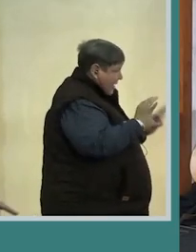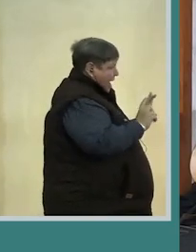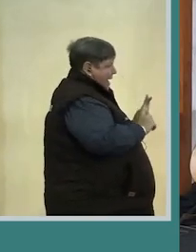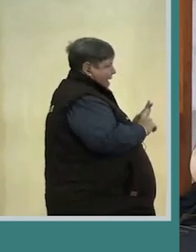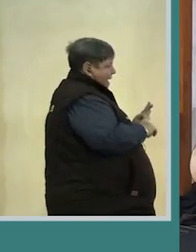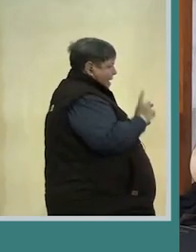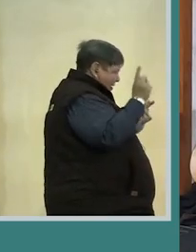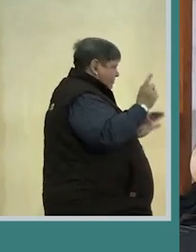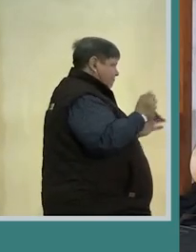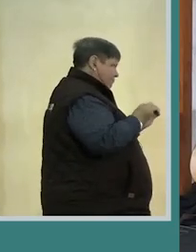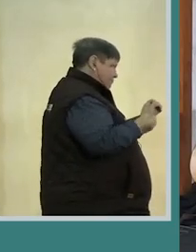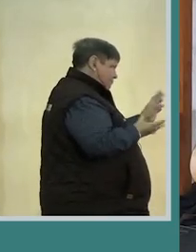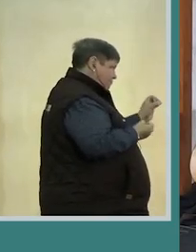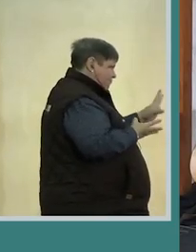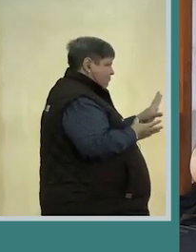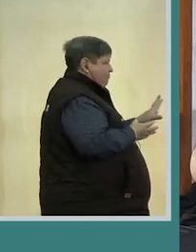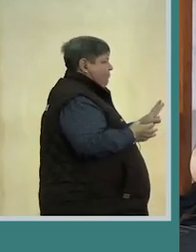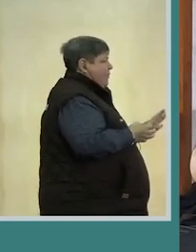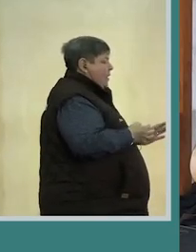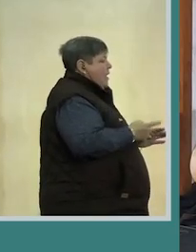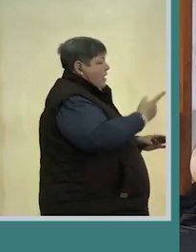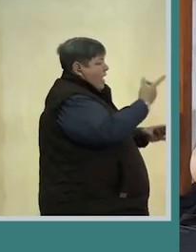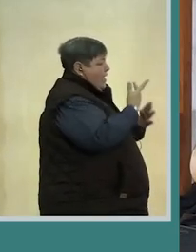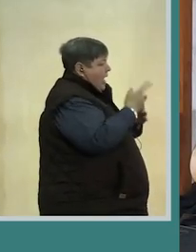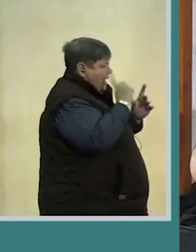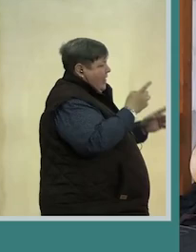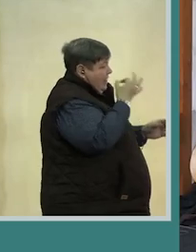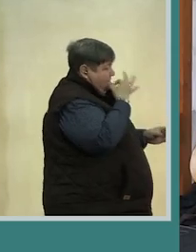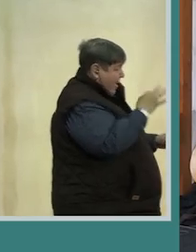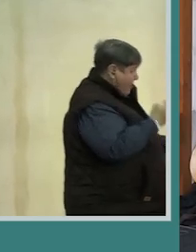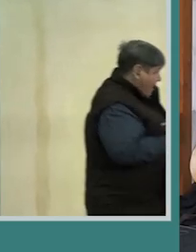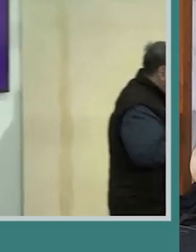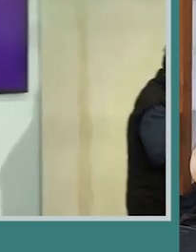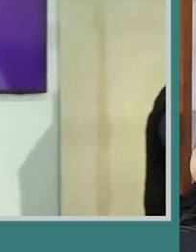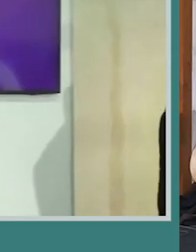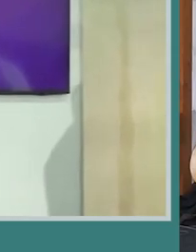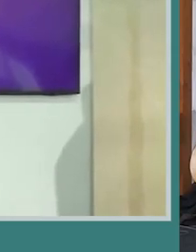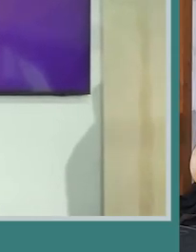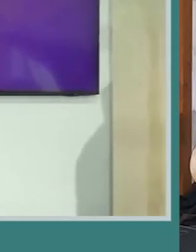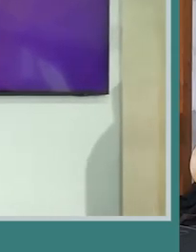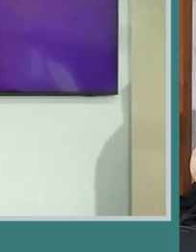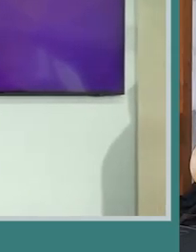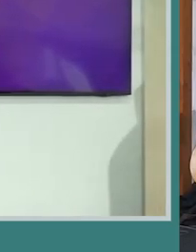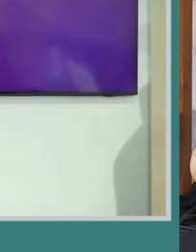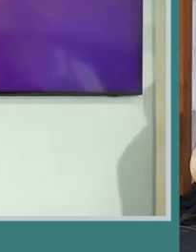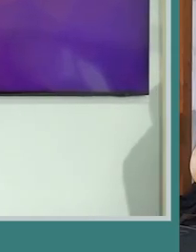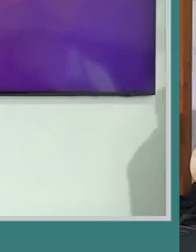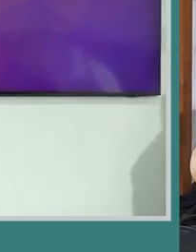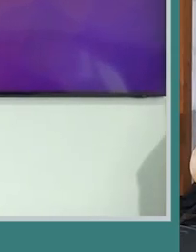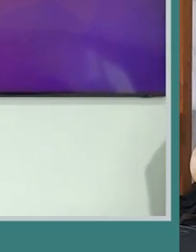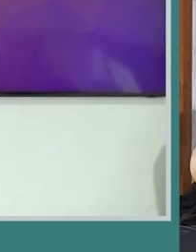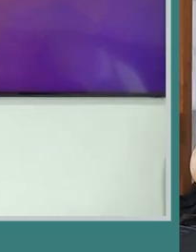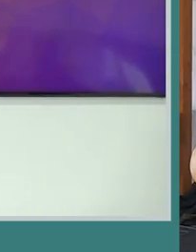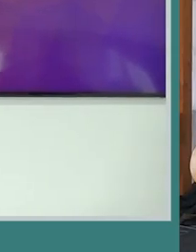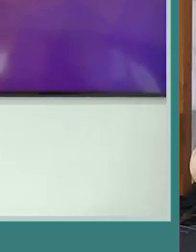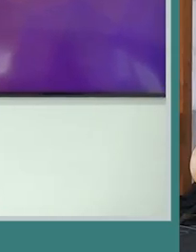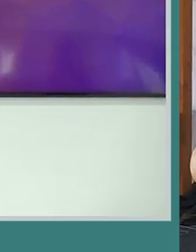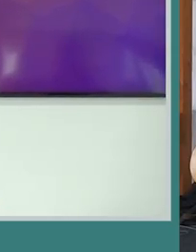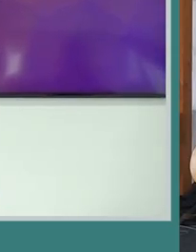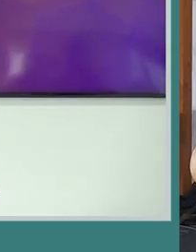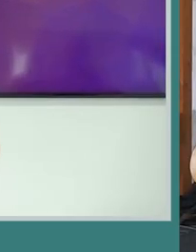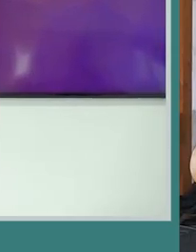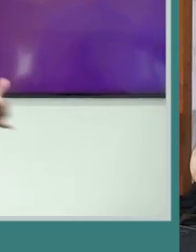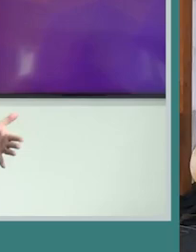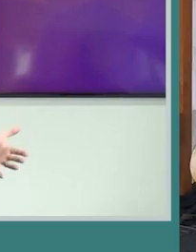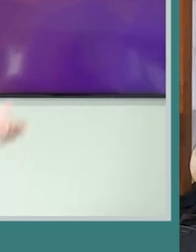duidelik jy gaan net inzicht werkelijke inzicht he van die leven waar jy nou is en waar jy net op pad is as jy werkelijk gewortel is in die woord van die Heere